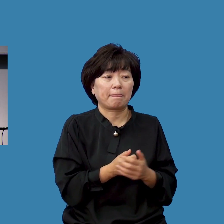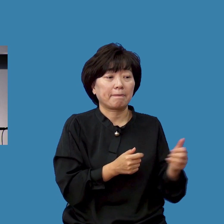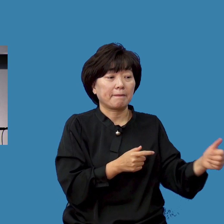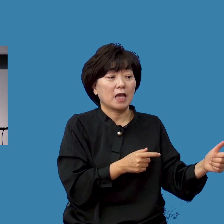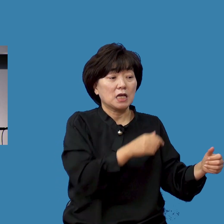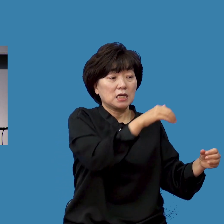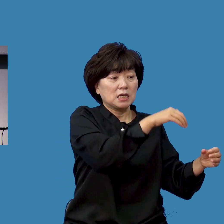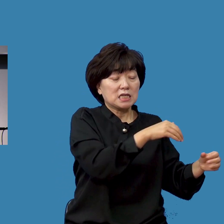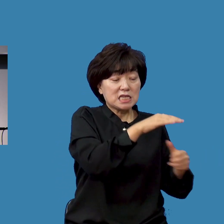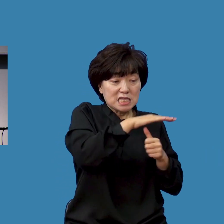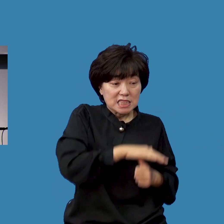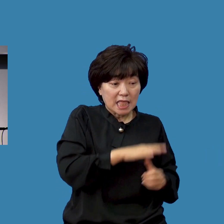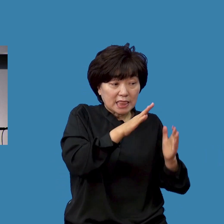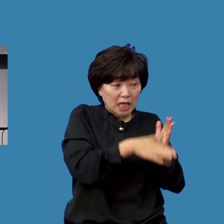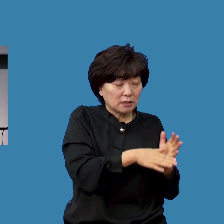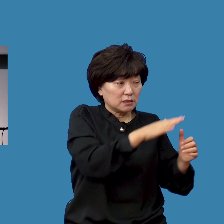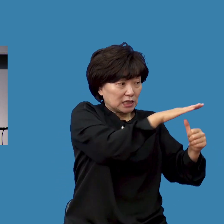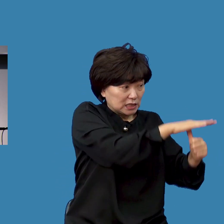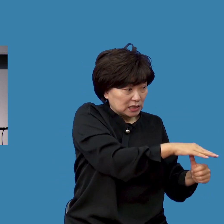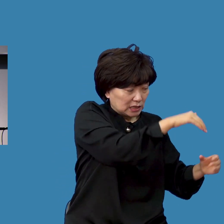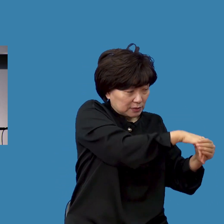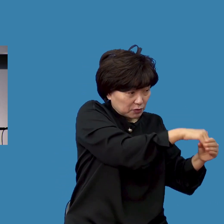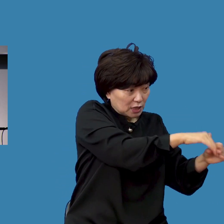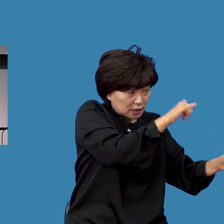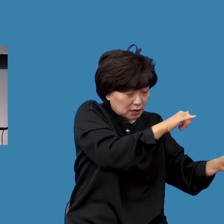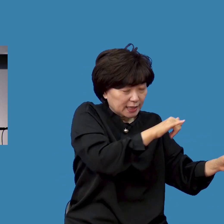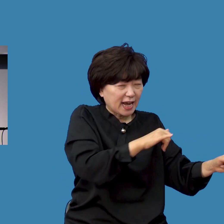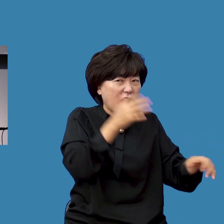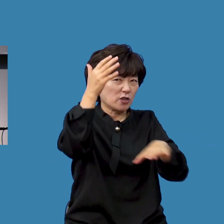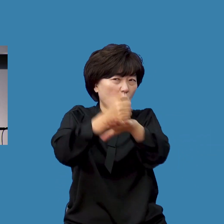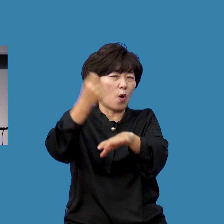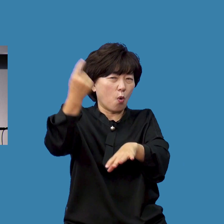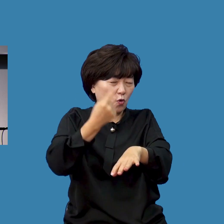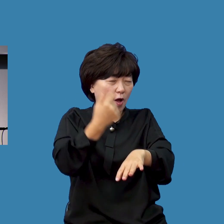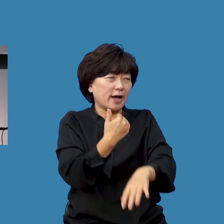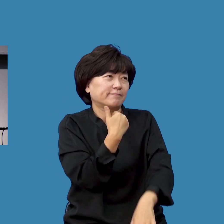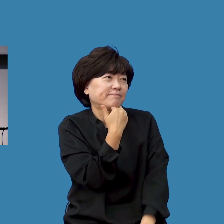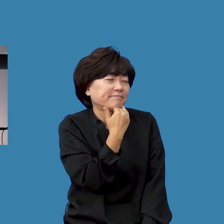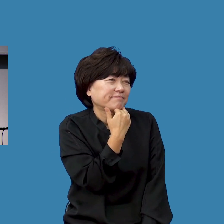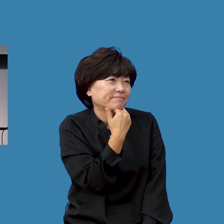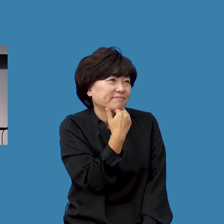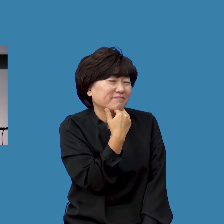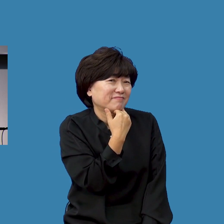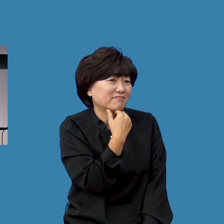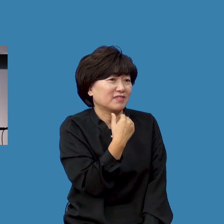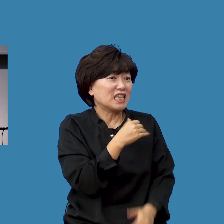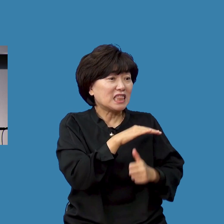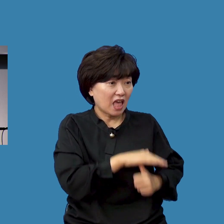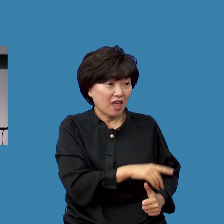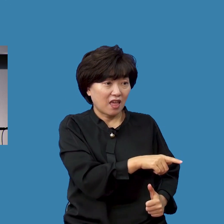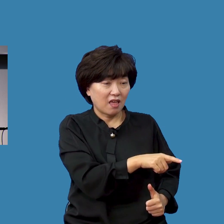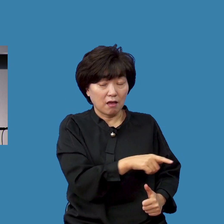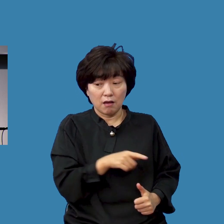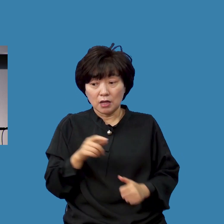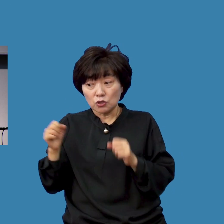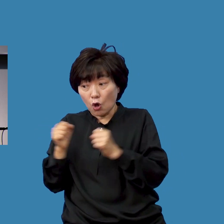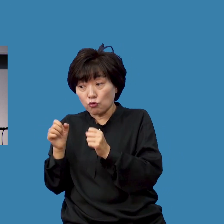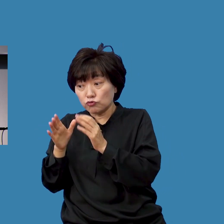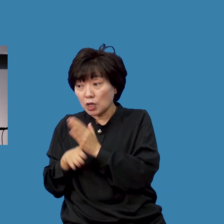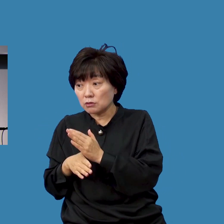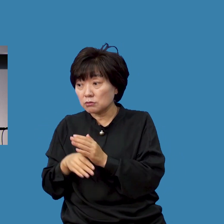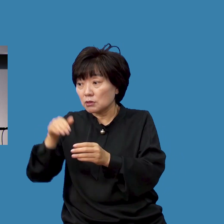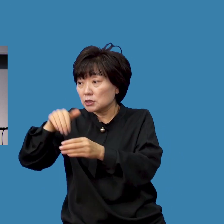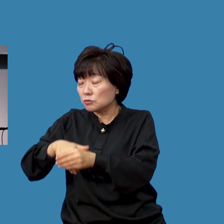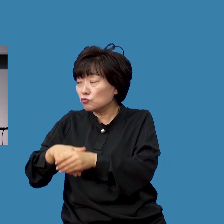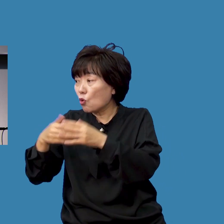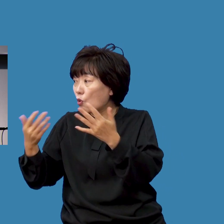뭐냐면 심은 게 있으니까 결과가 올 거야. 믿음을 가지고 이제 기다리는 게 있는데, 뭐 심은 게 없는데 뭐 기다리는 게 뭐가